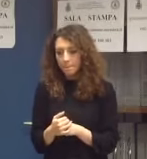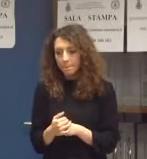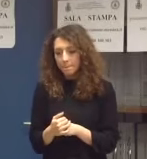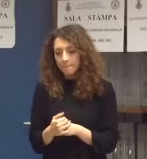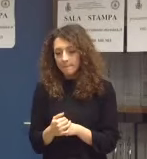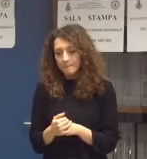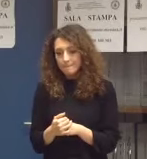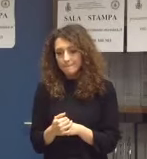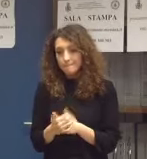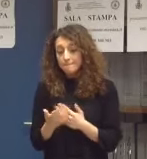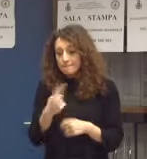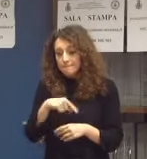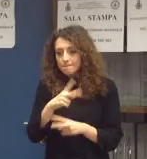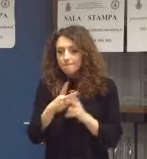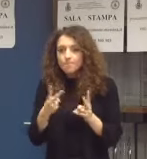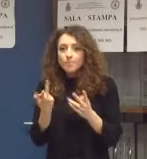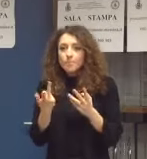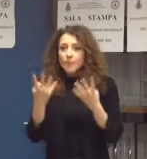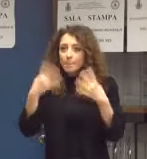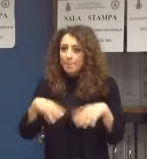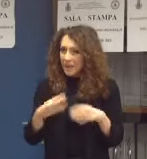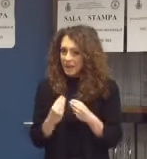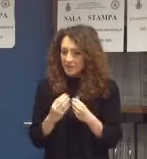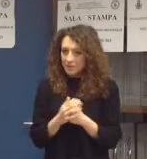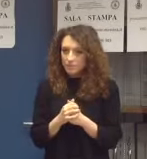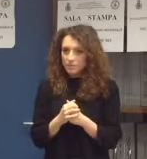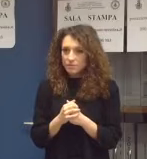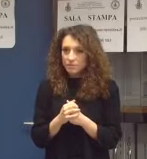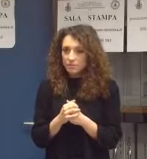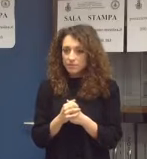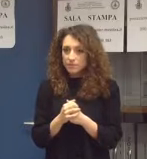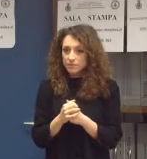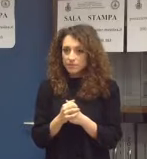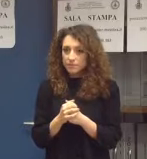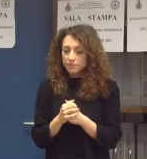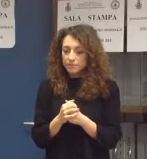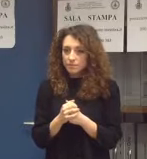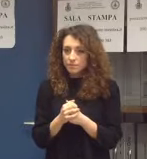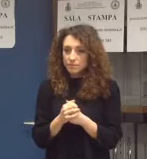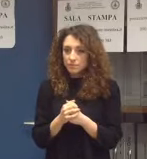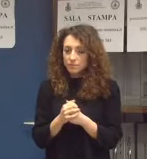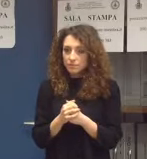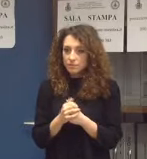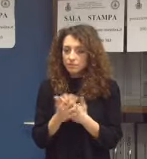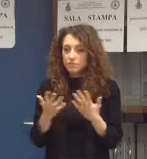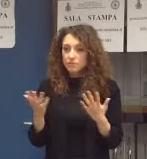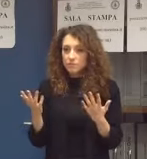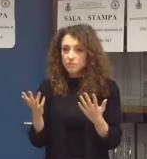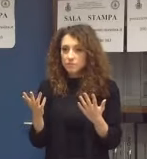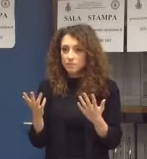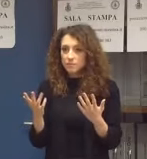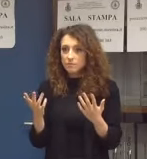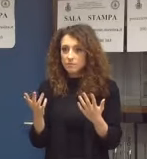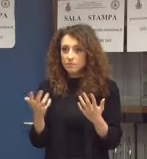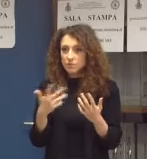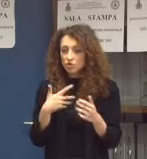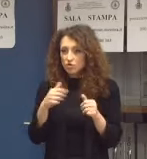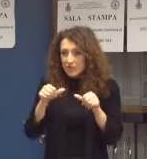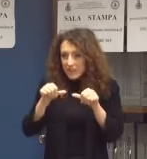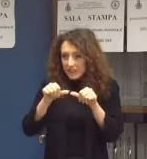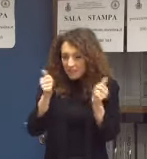un meccanismo che ci consenta anche di fare in modo di pagare eventualmente la differenza che manca per la